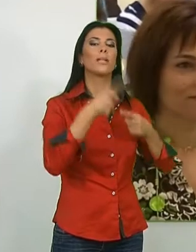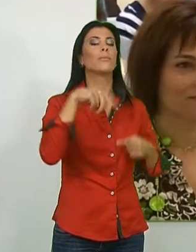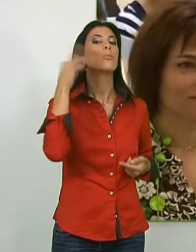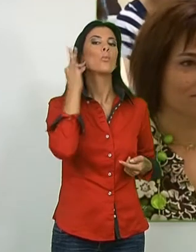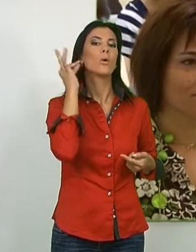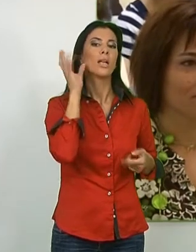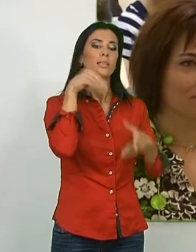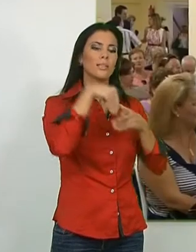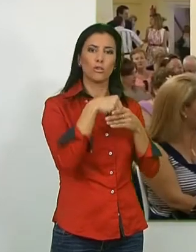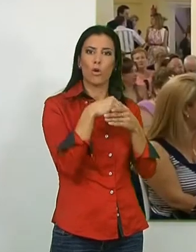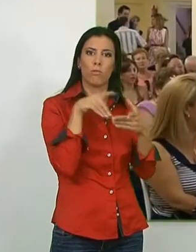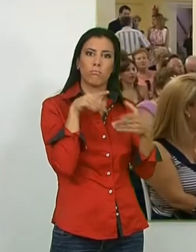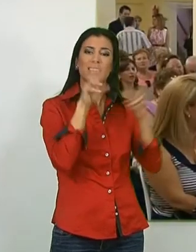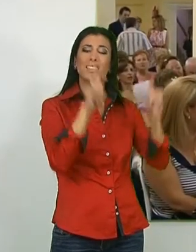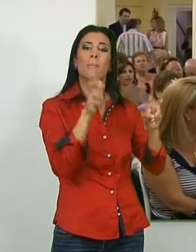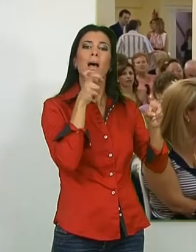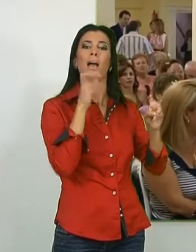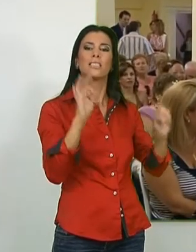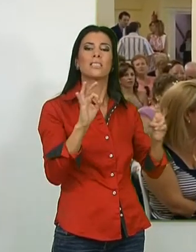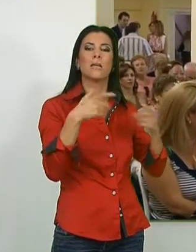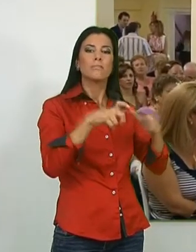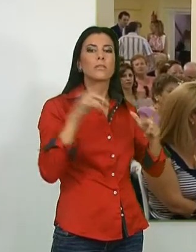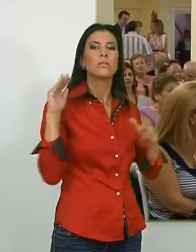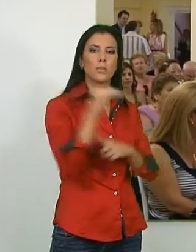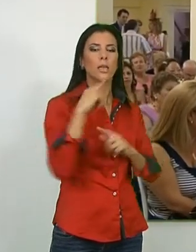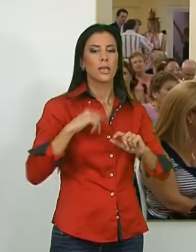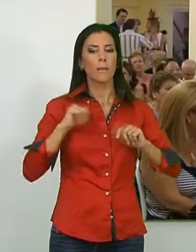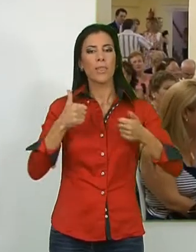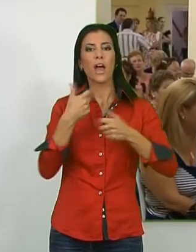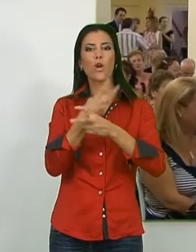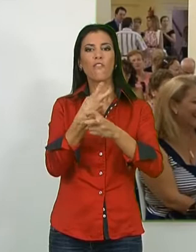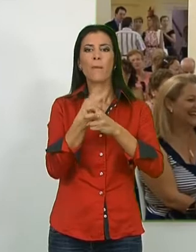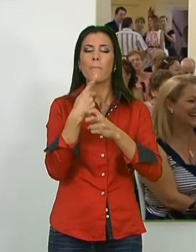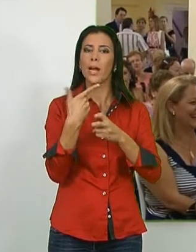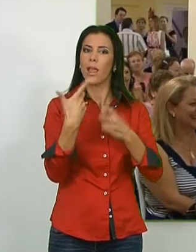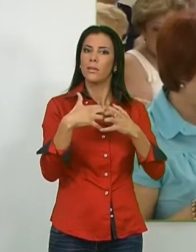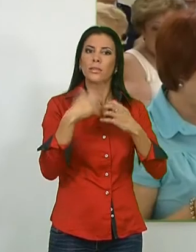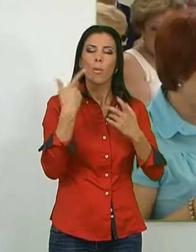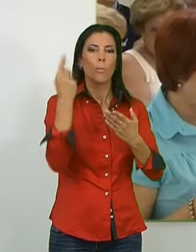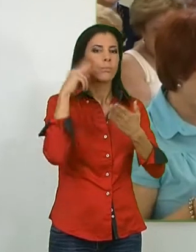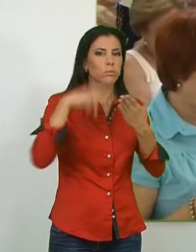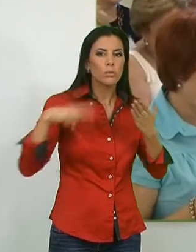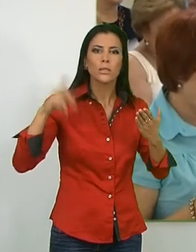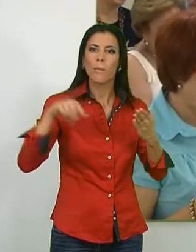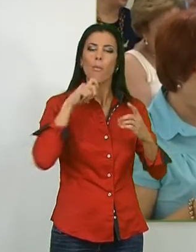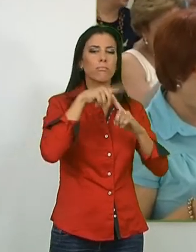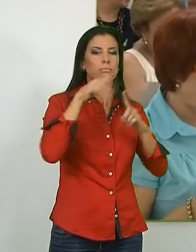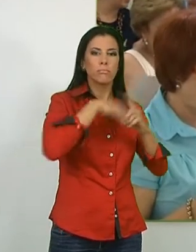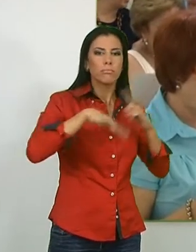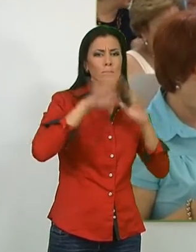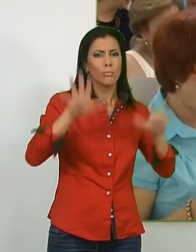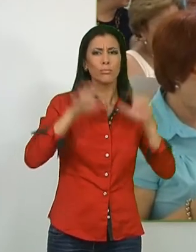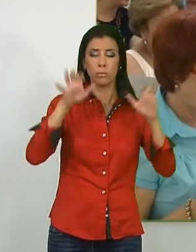familias y mujeres del medio rural va a poner en marcha en noviembre un curso sobre pintura figuración y entorno natural